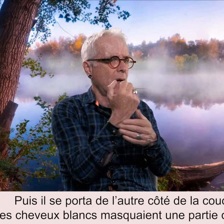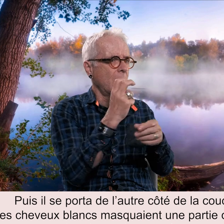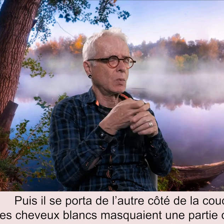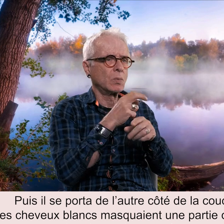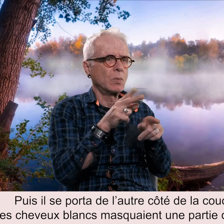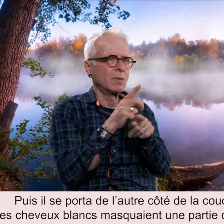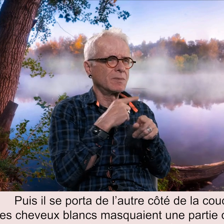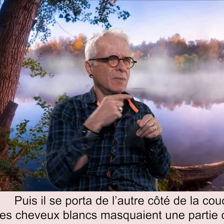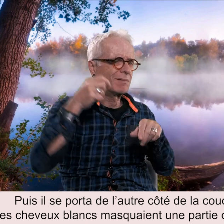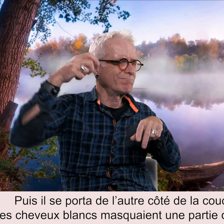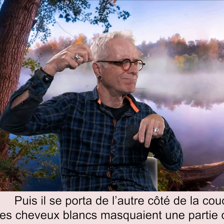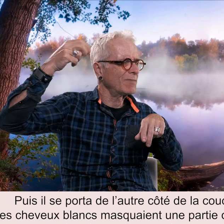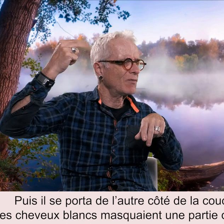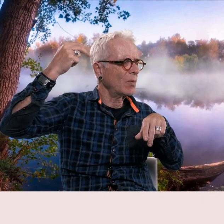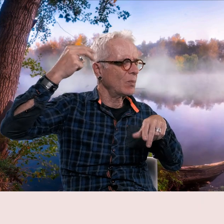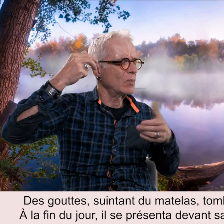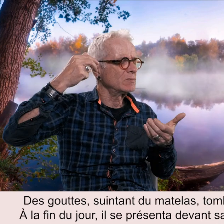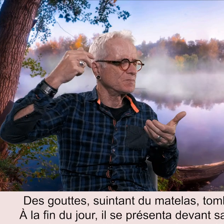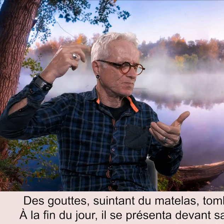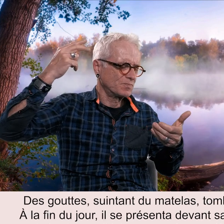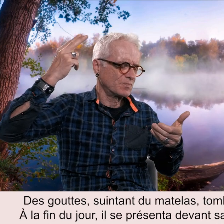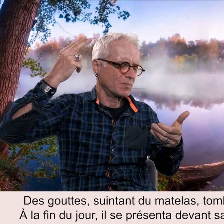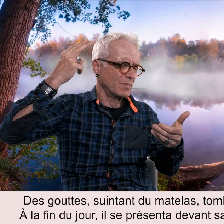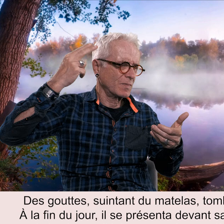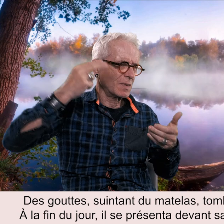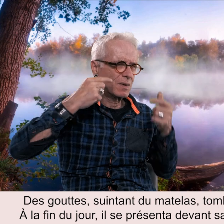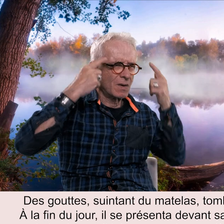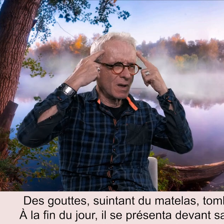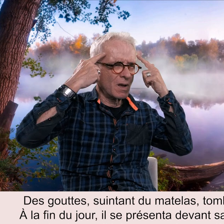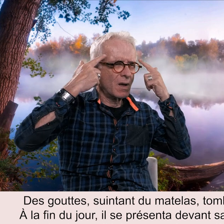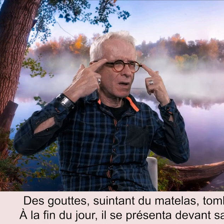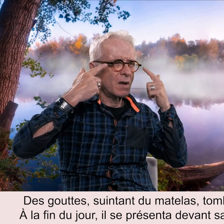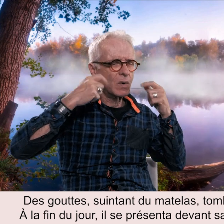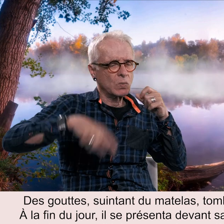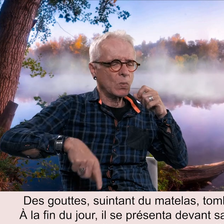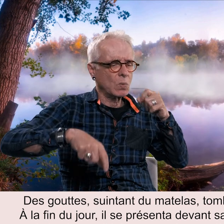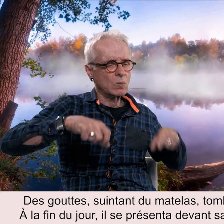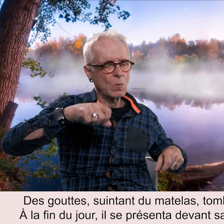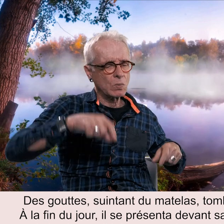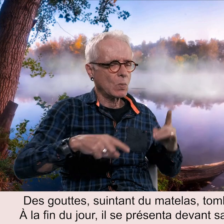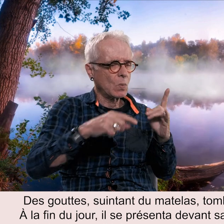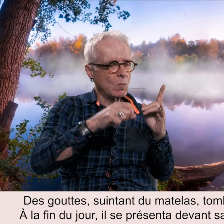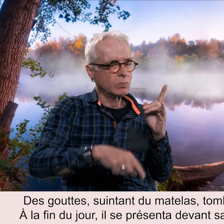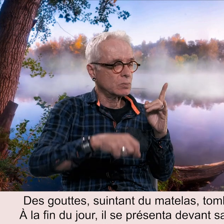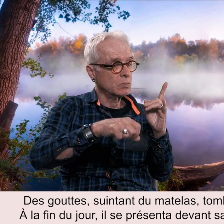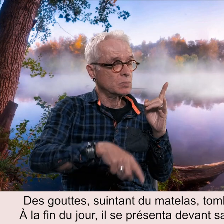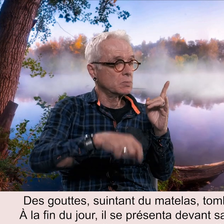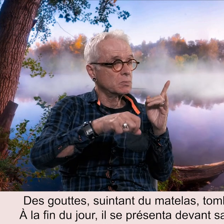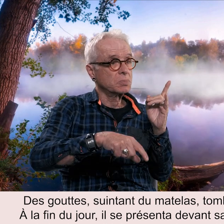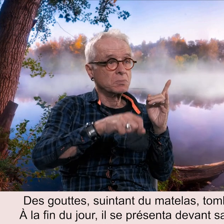l'autre main il s'éclairait avec le flambeau. Des gouttes suintant du matelas tombaient une à une sur le plancher.